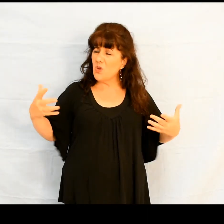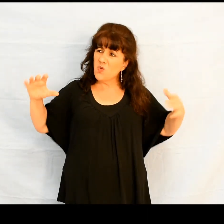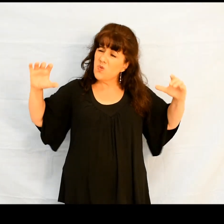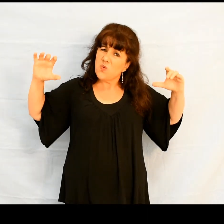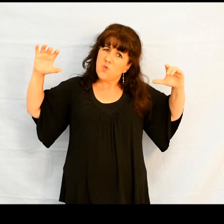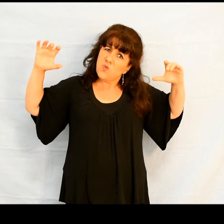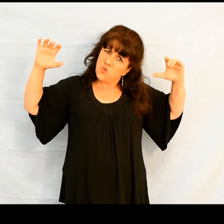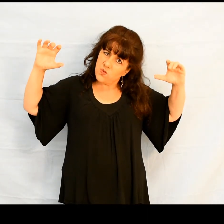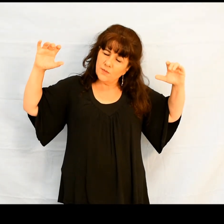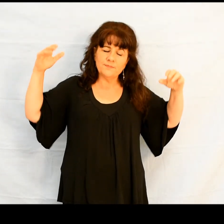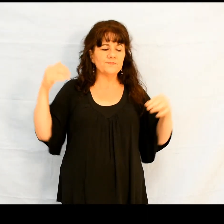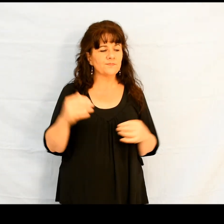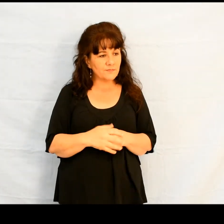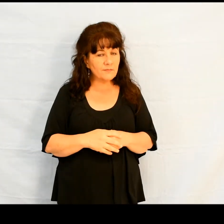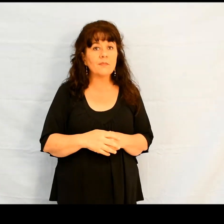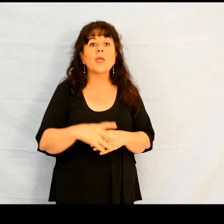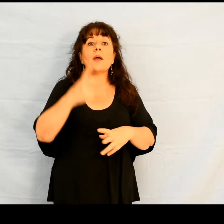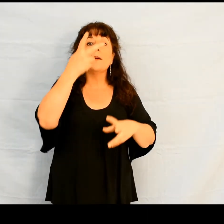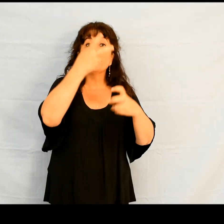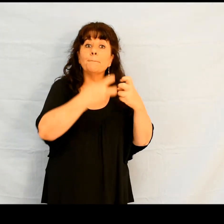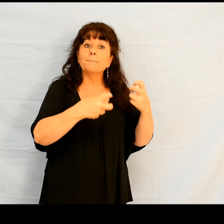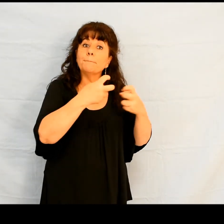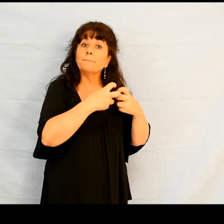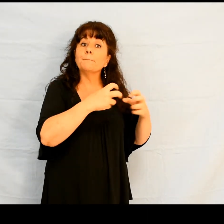On prit une pierre et on la plaça derrière lui.